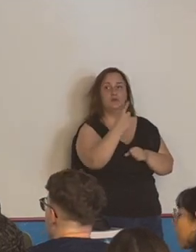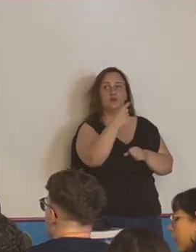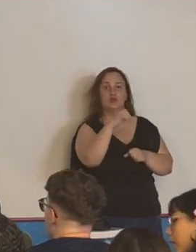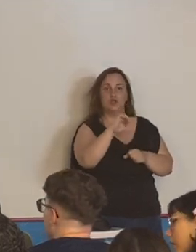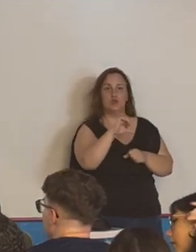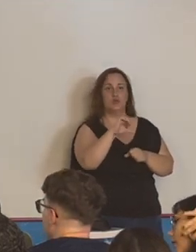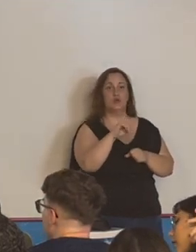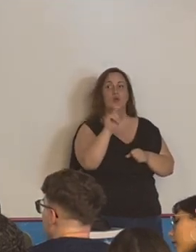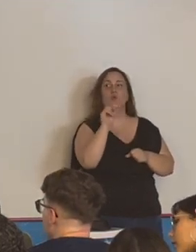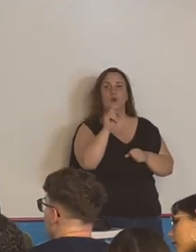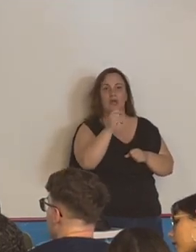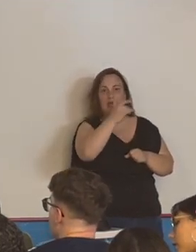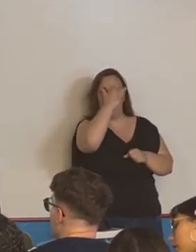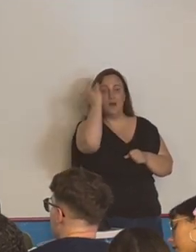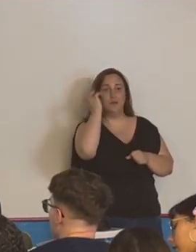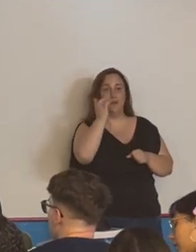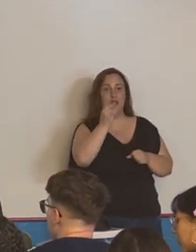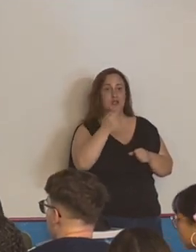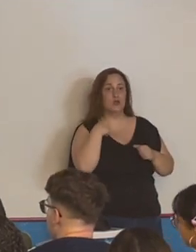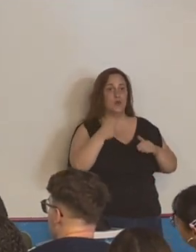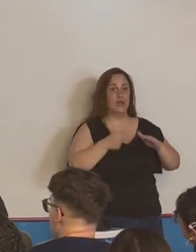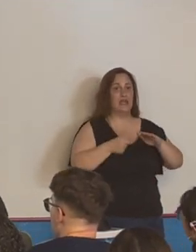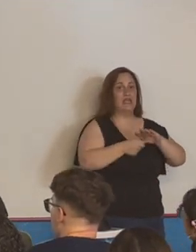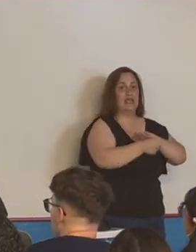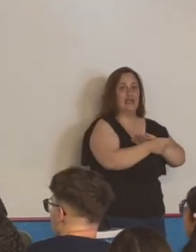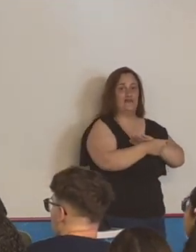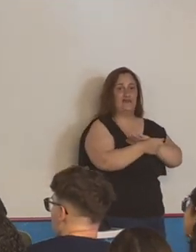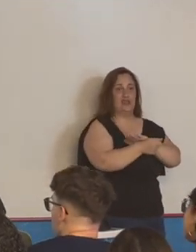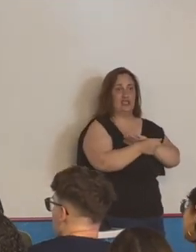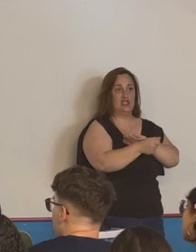preso por desviar a verba